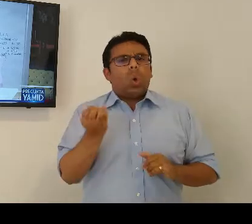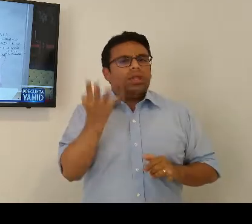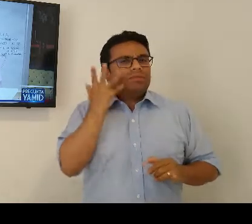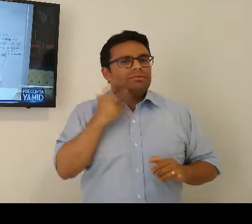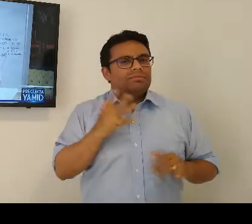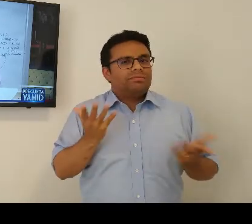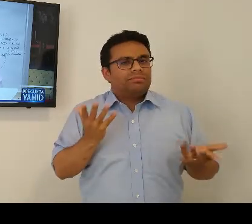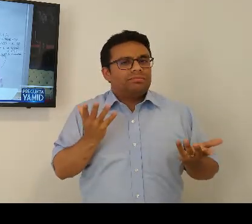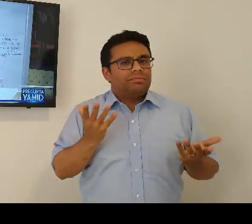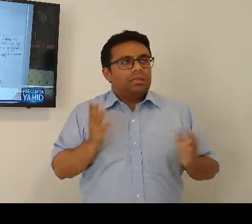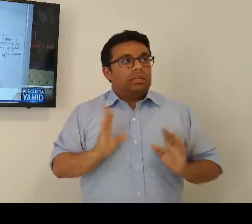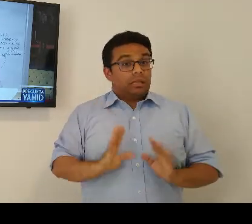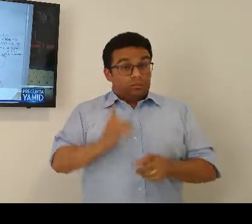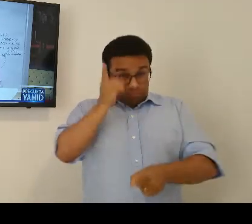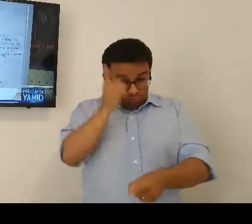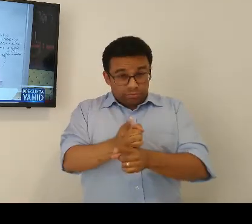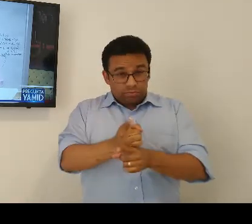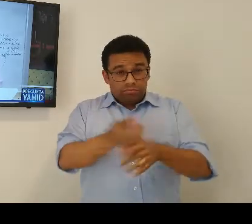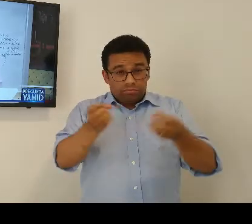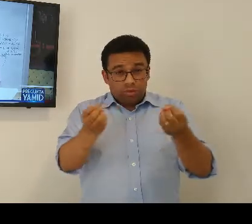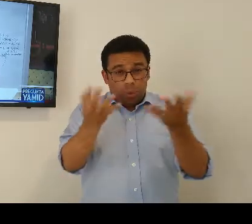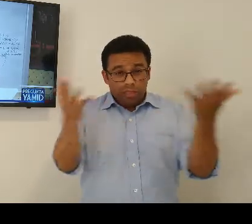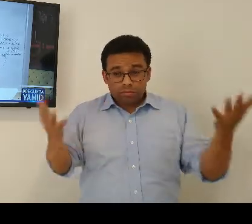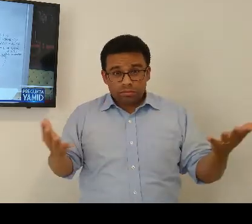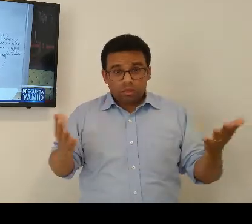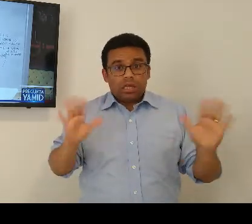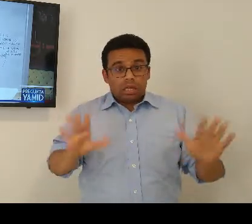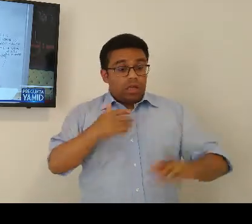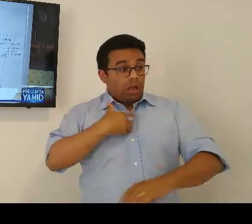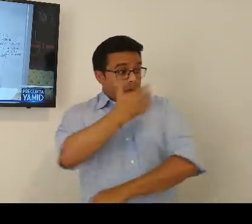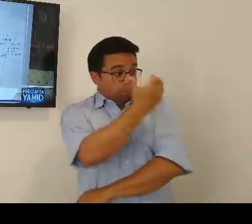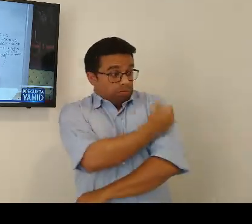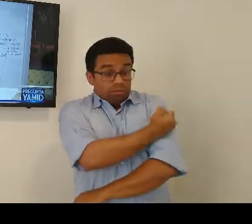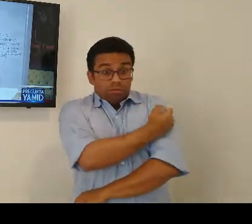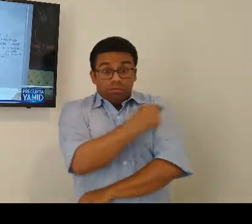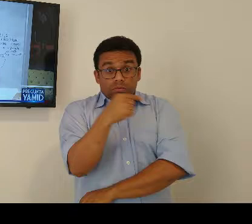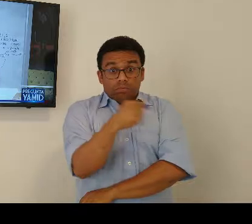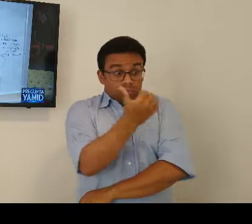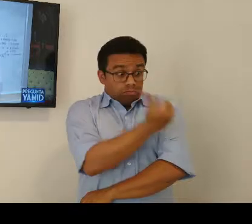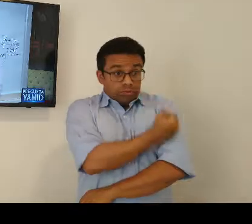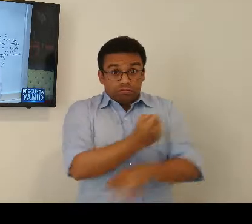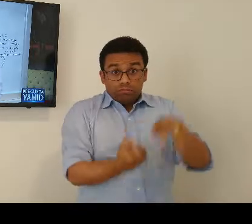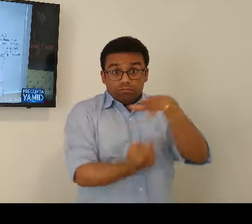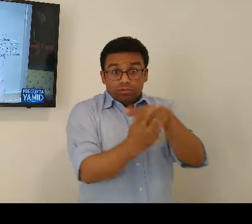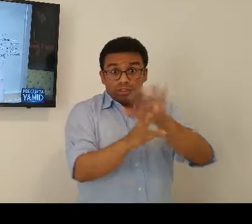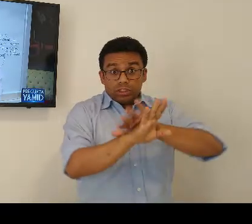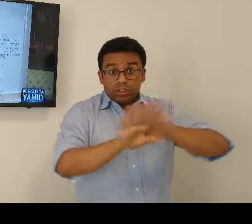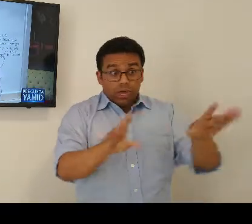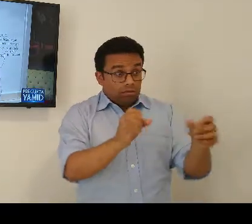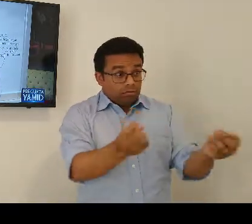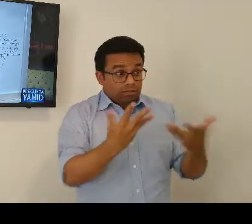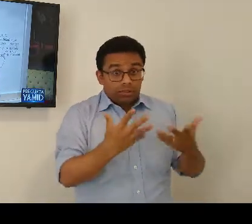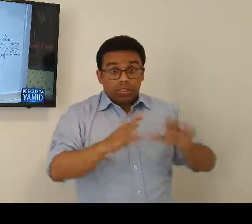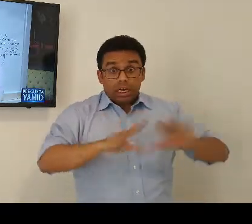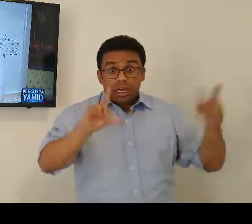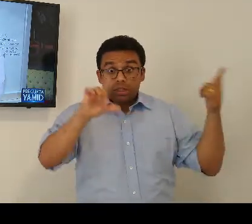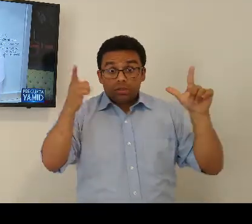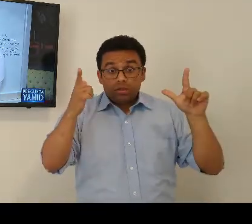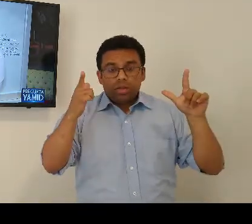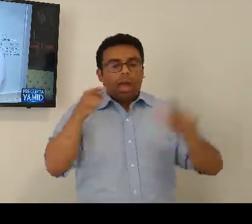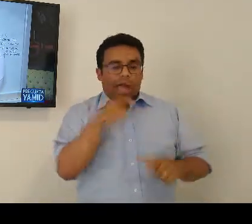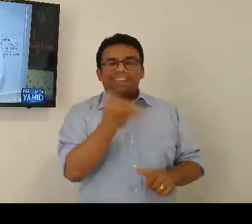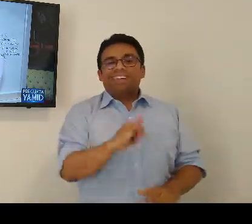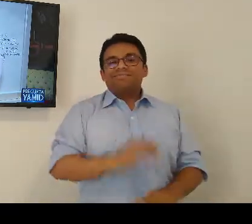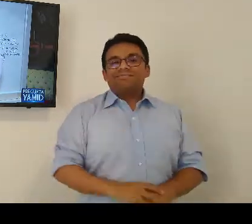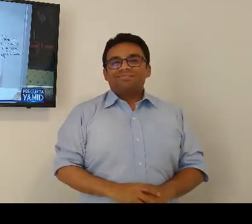deberíamos prepararnos para estar en cuarentena hasta que haya una vacuna. Esa es la respuesta exacta. Porque cuando tengamos una vacuna, entonces ya